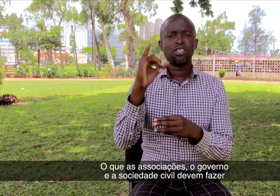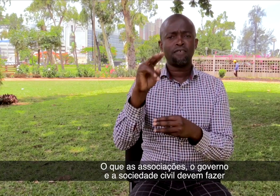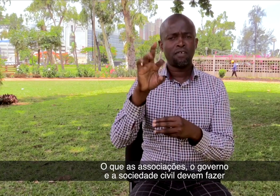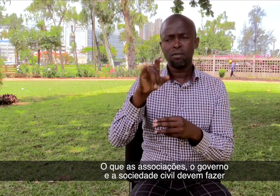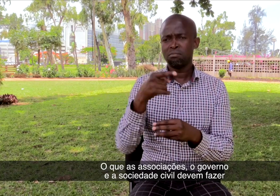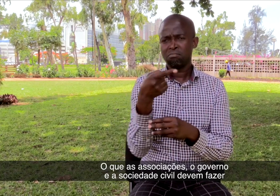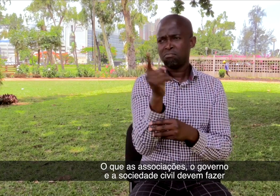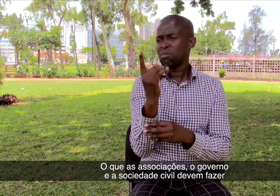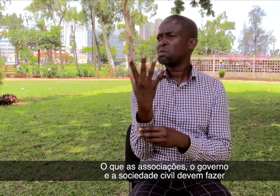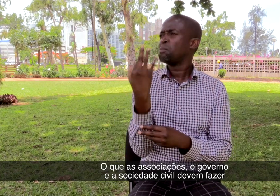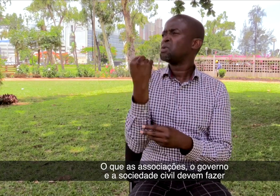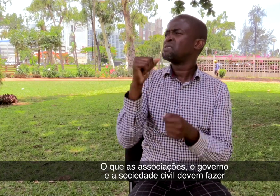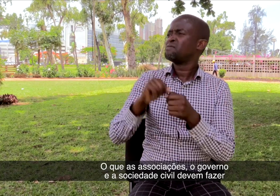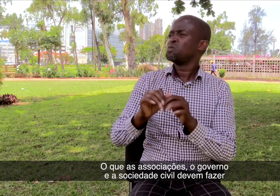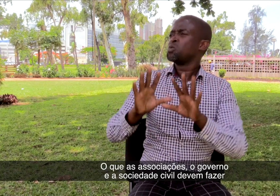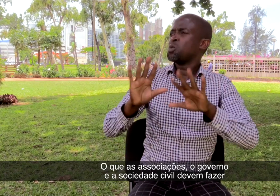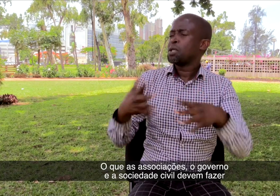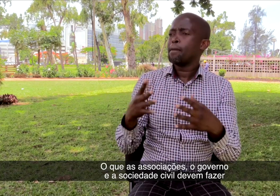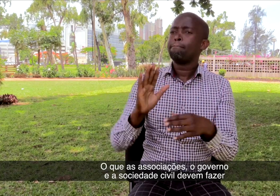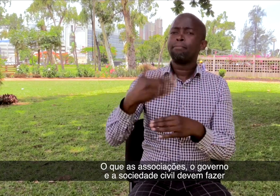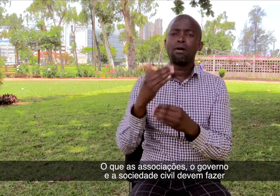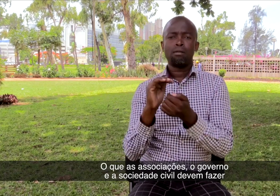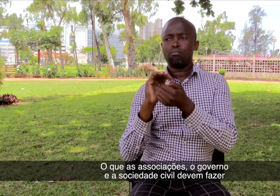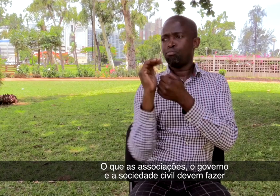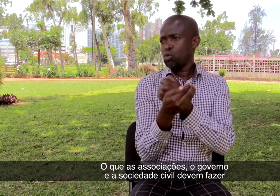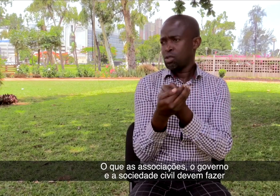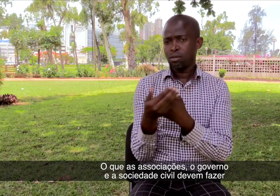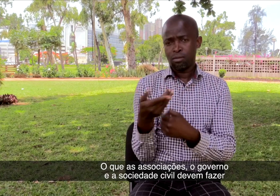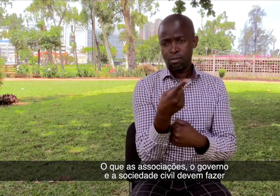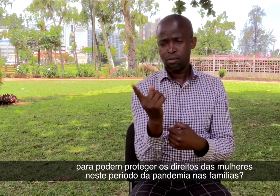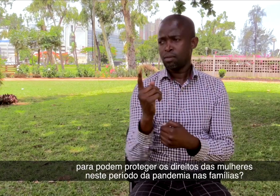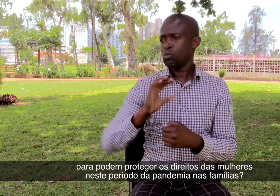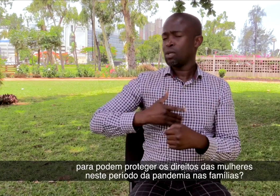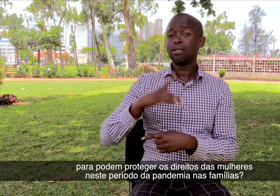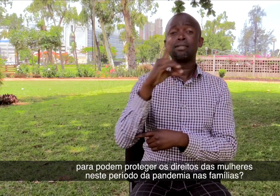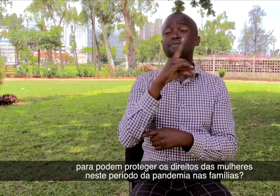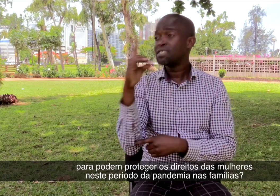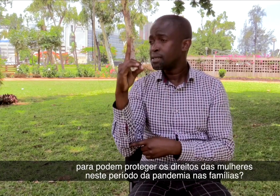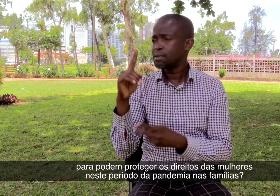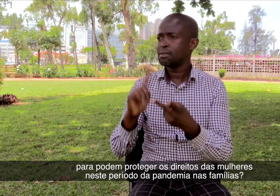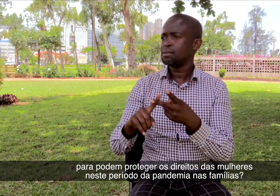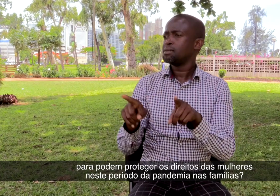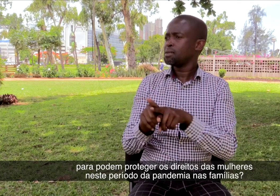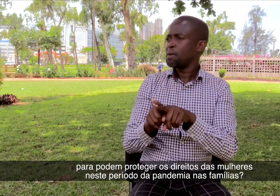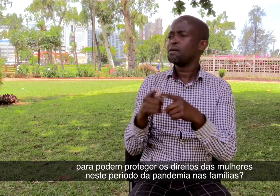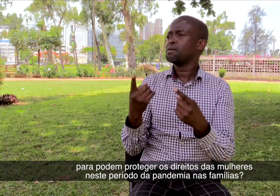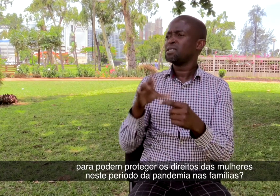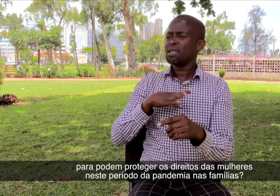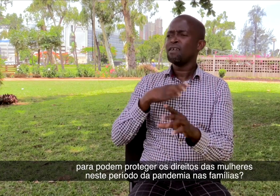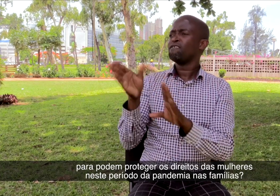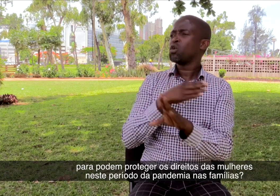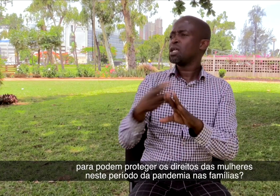associações, o governo e a sociedade civil devem fazer para proteger as mulheres com